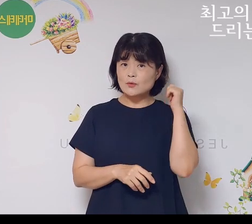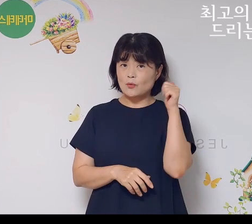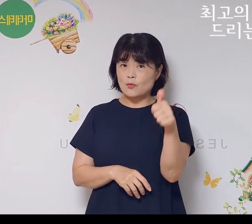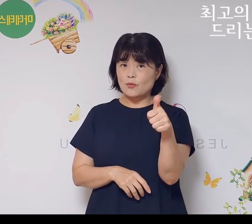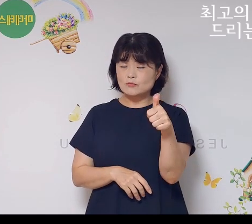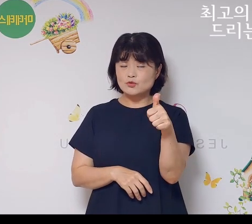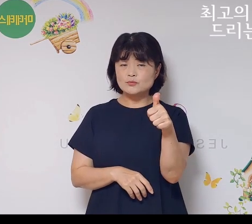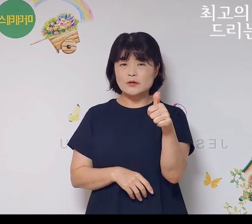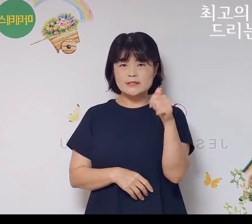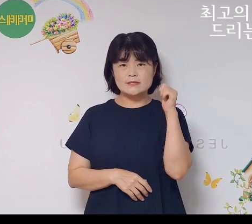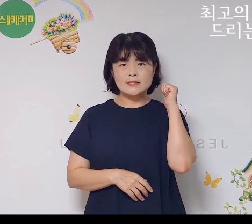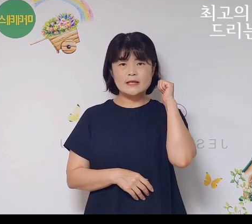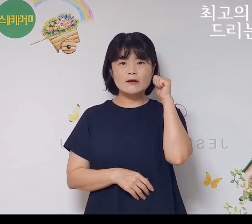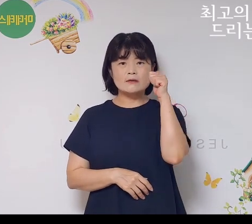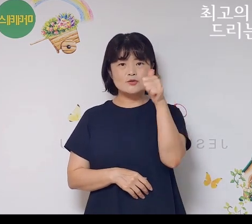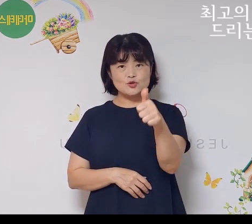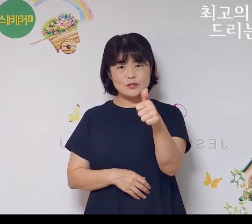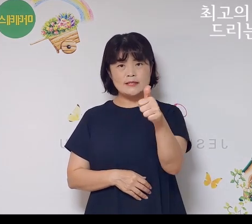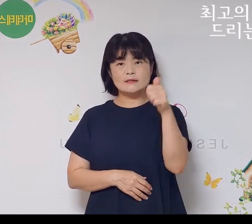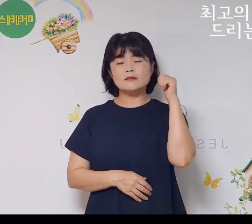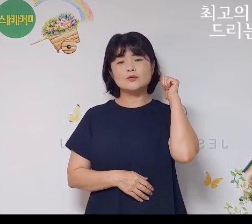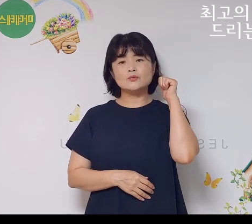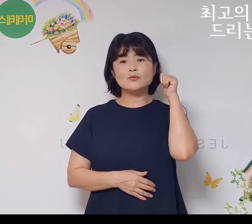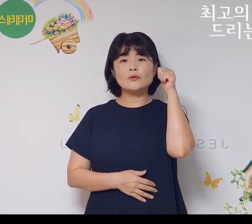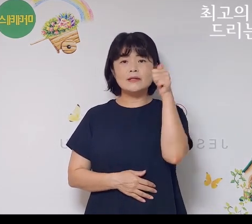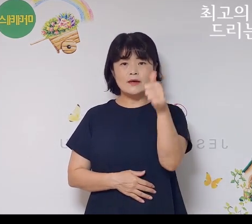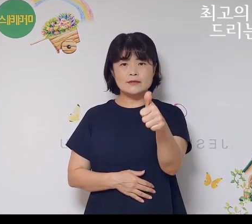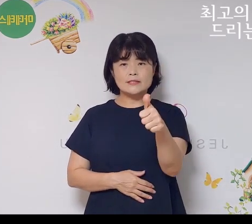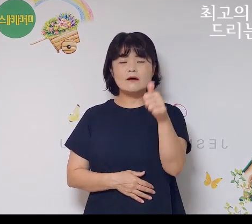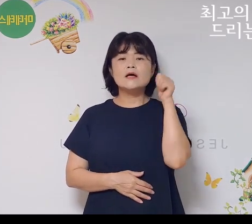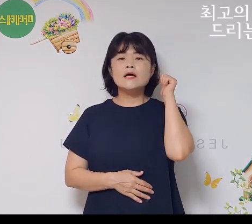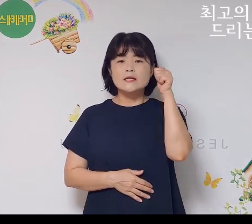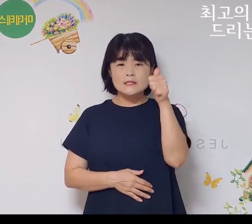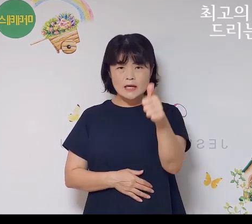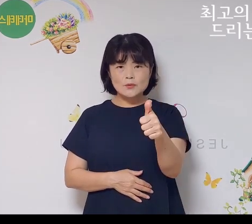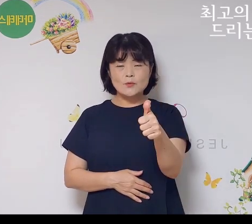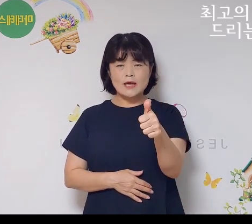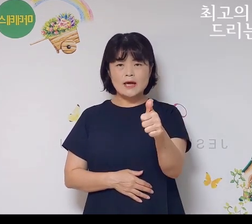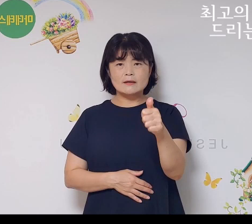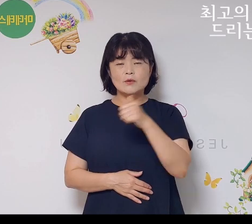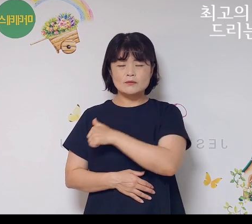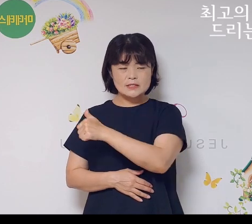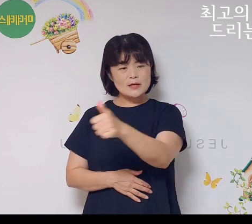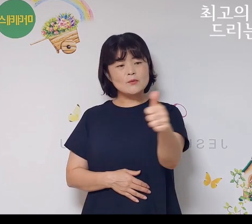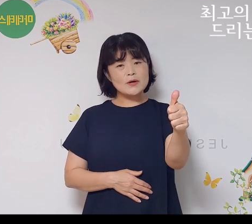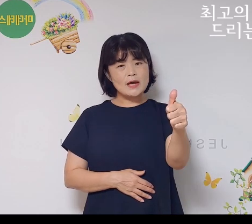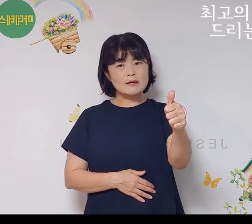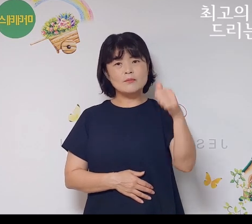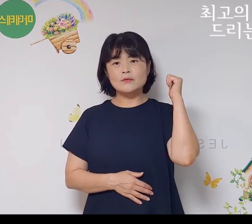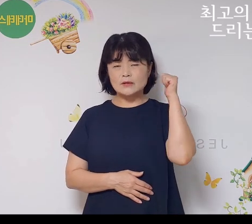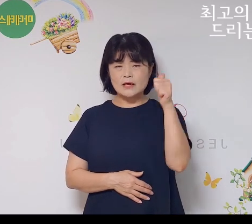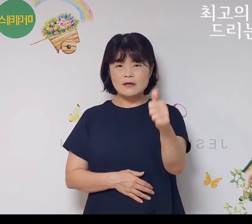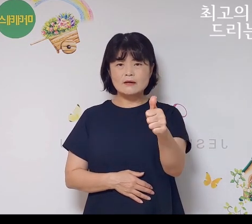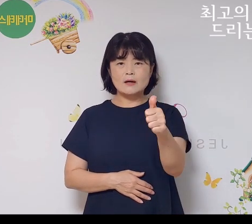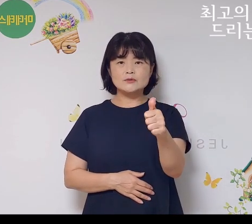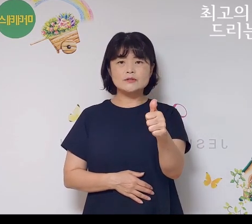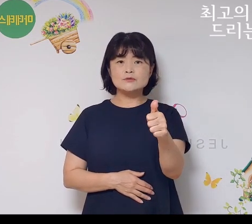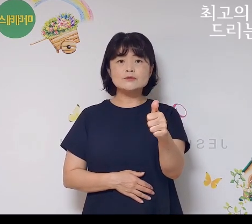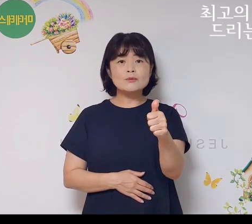최고 우두머리 있었잖아요. 주인. 그것도 똑같아요. 그래서 최고의 이렇게 아무튼